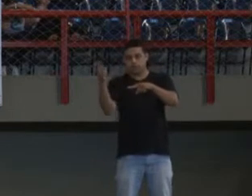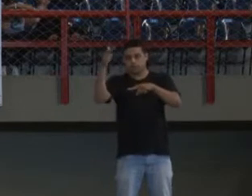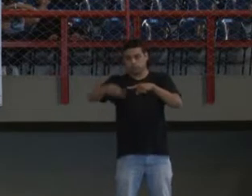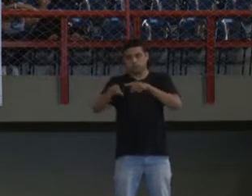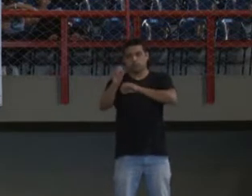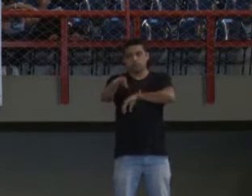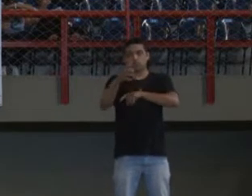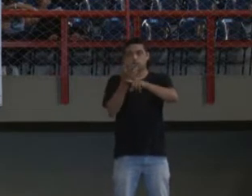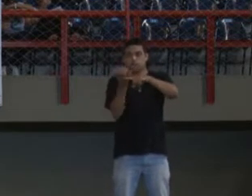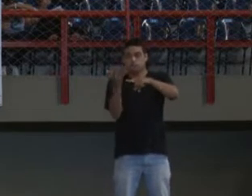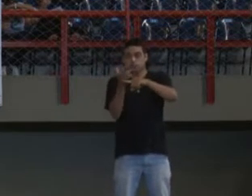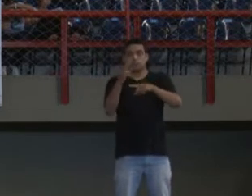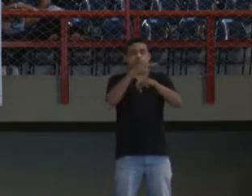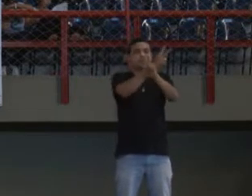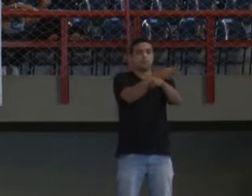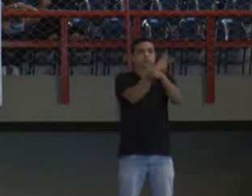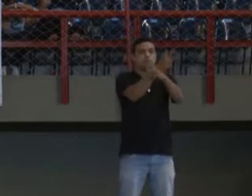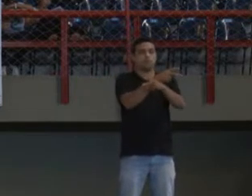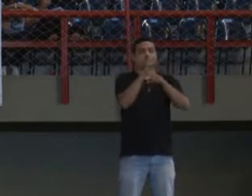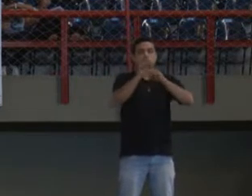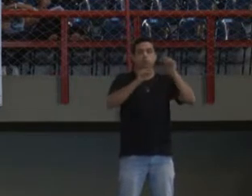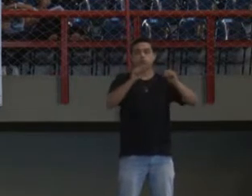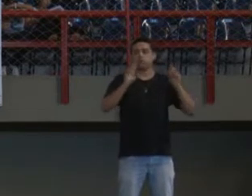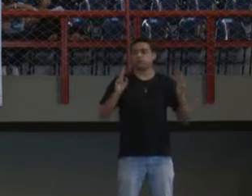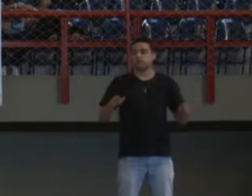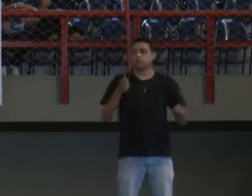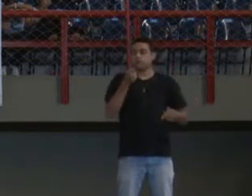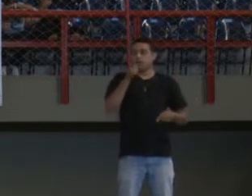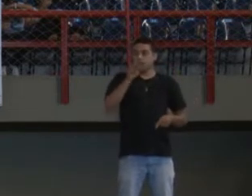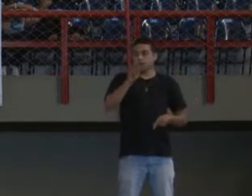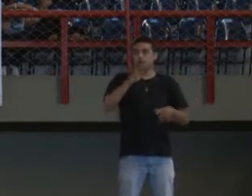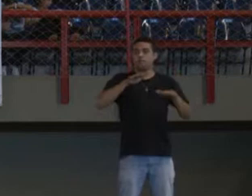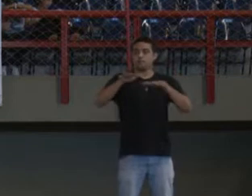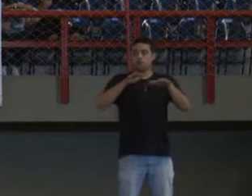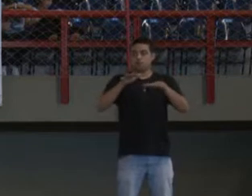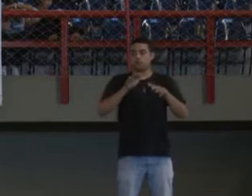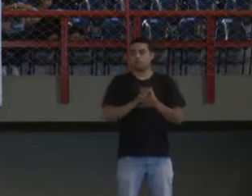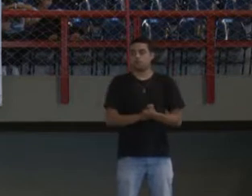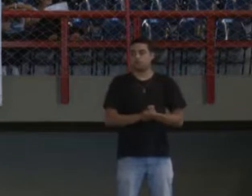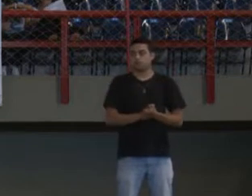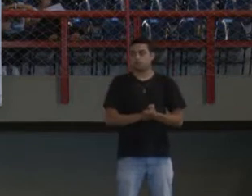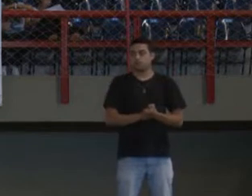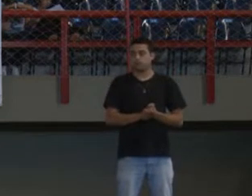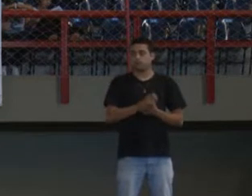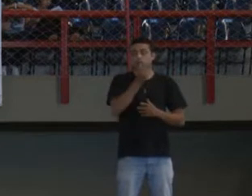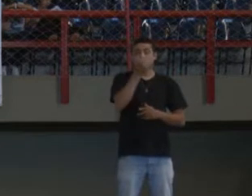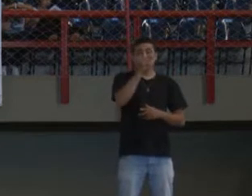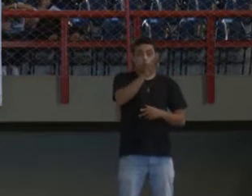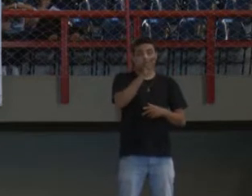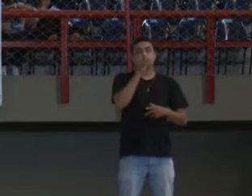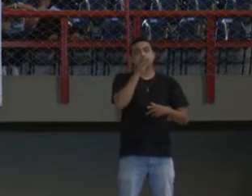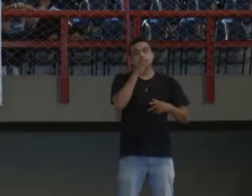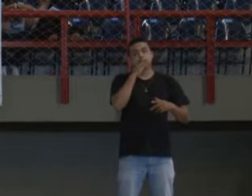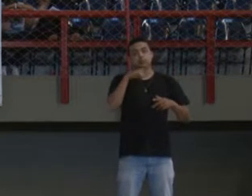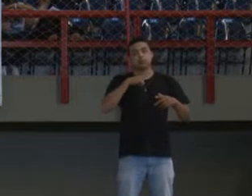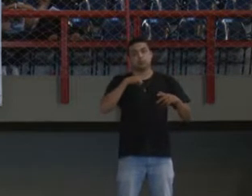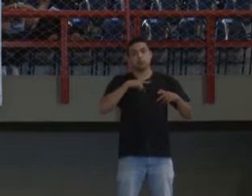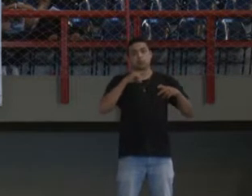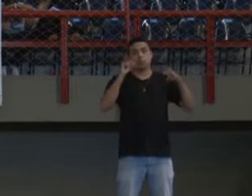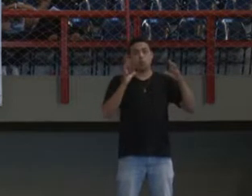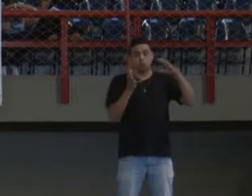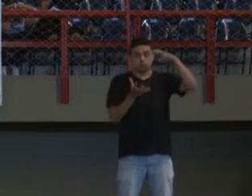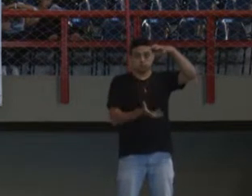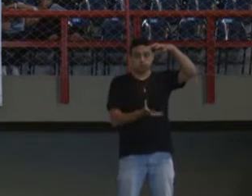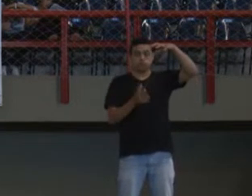aula de física. O que é vento? É o ar em movimento. O ar se desloca de uma região de maior pressão